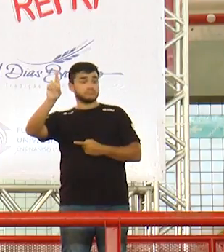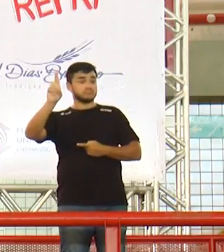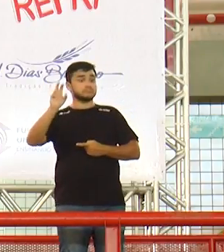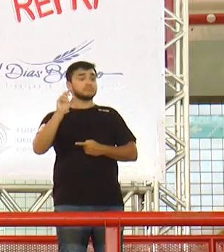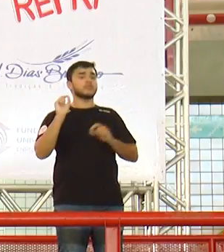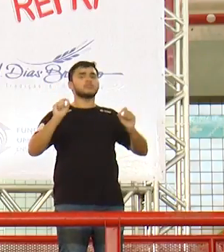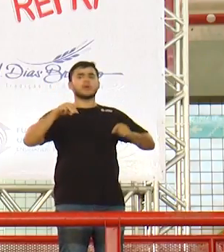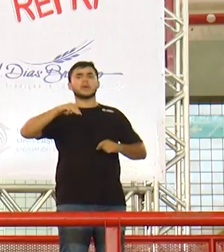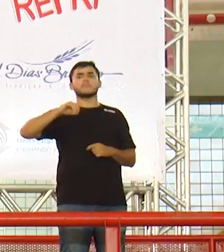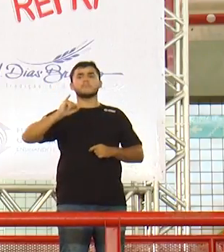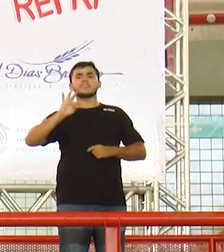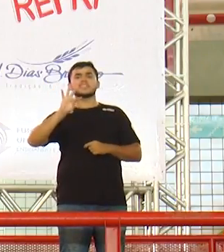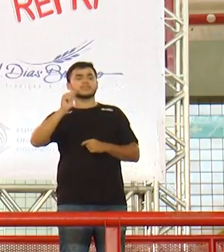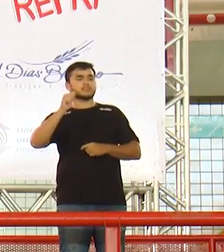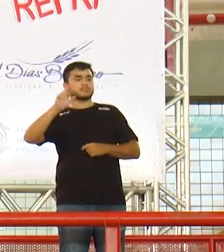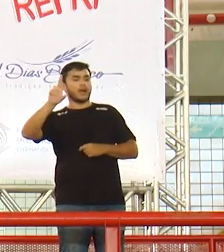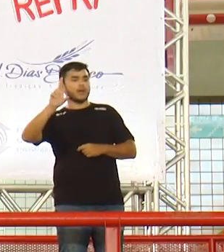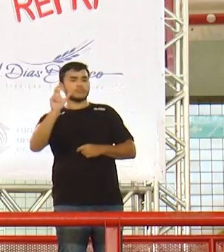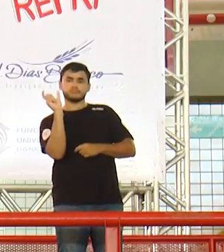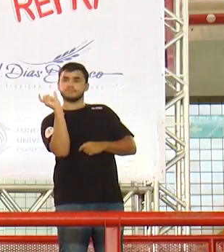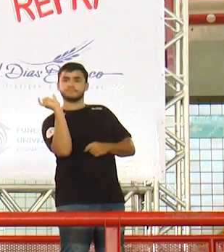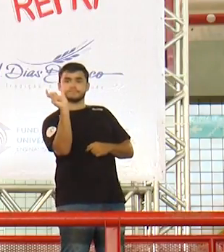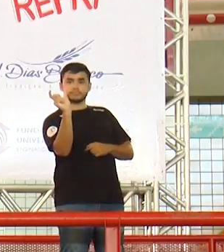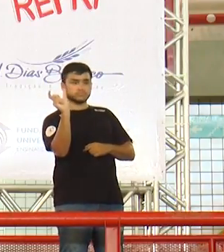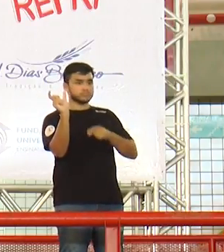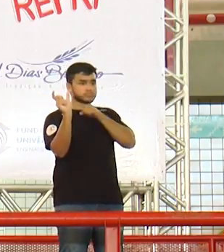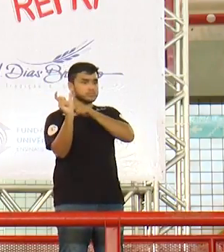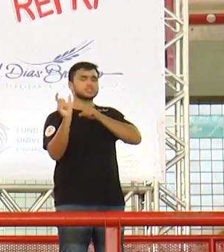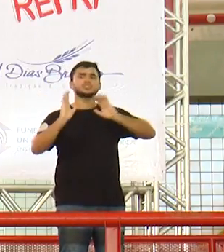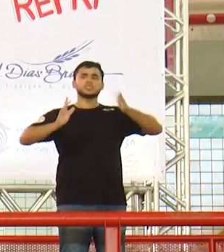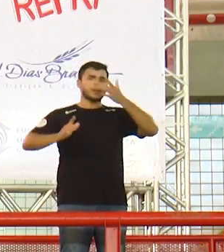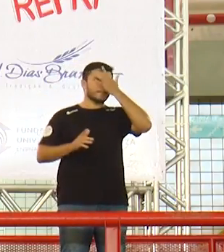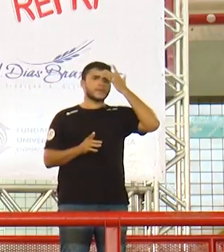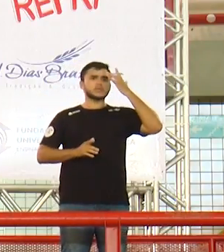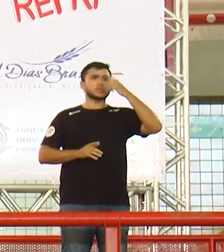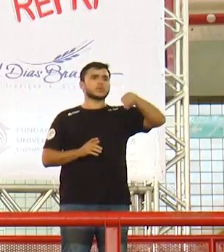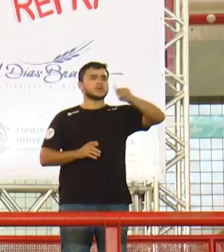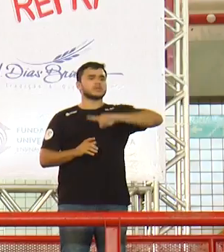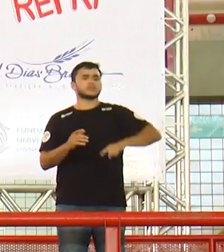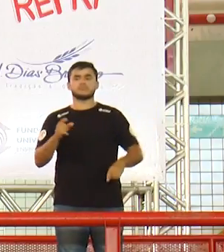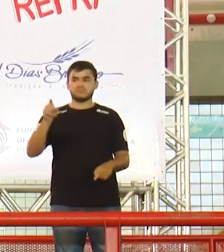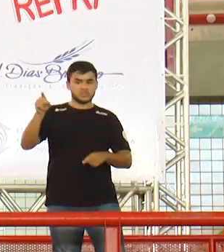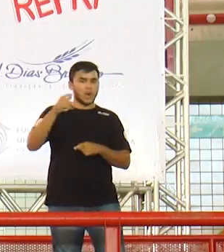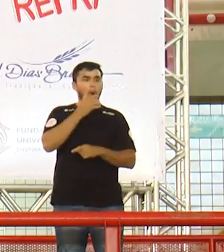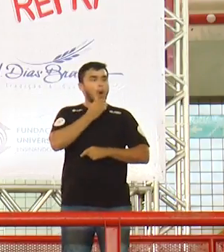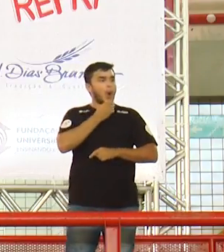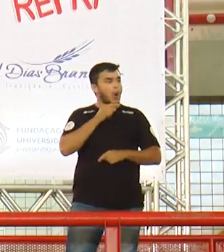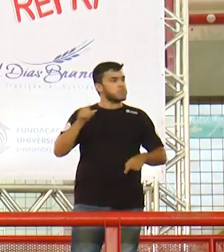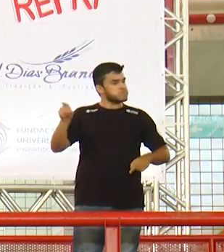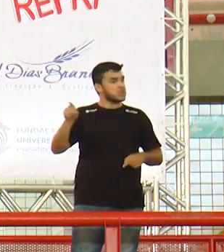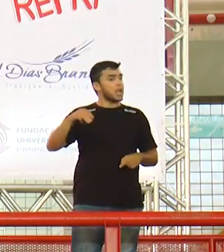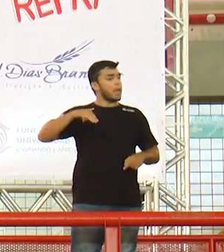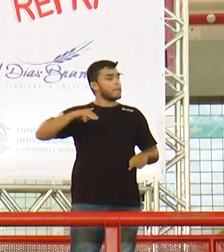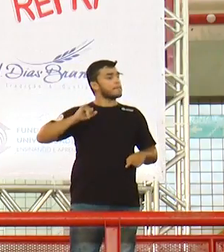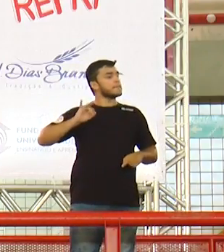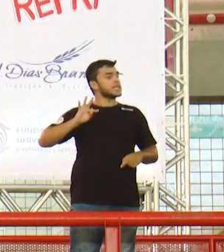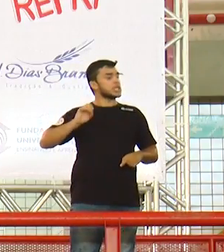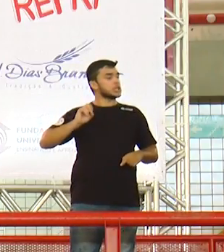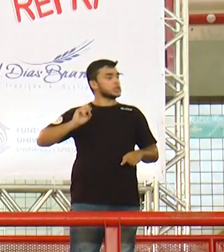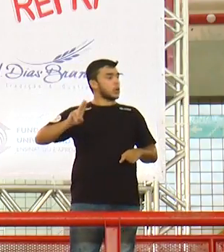Mitar não é algo só dessa propaganda. Eu já ouvi gente por aí dizendo: eita, fulano de tal